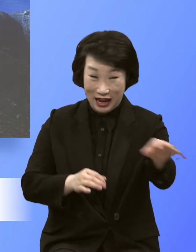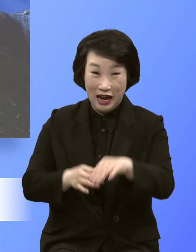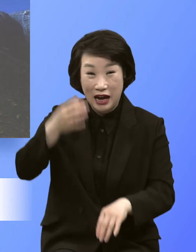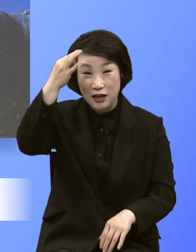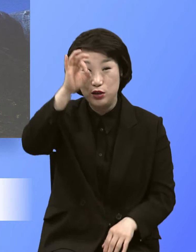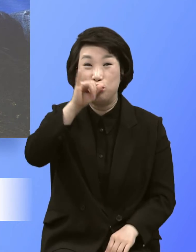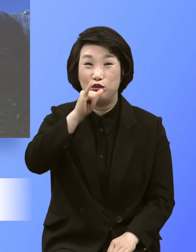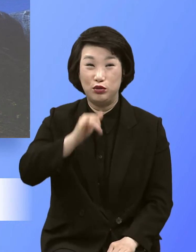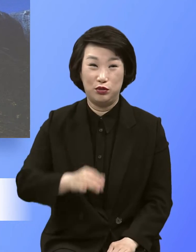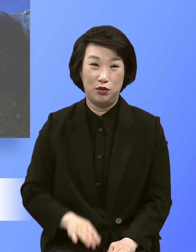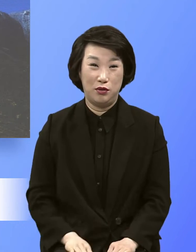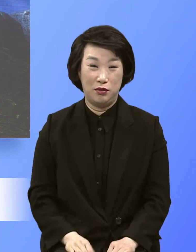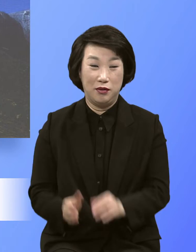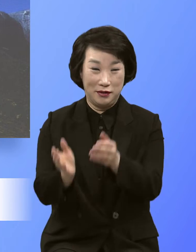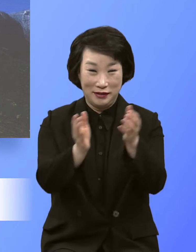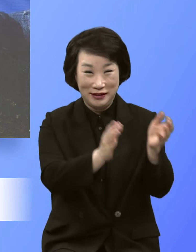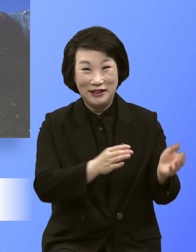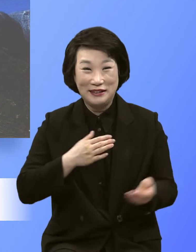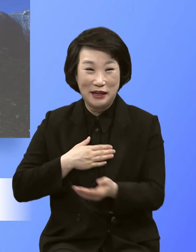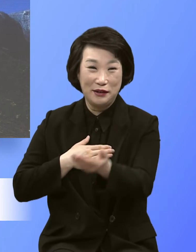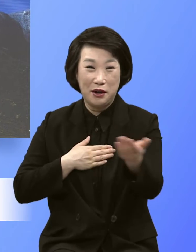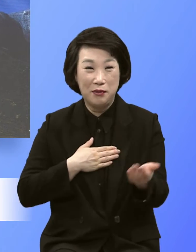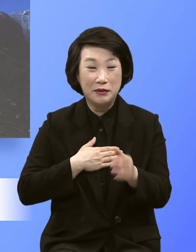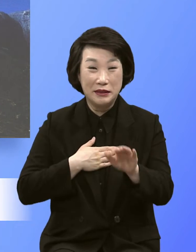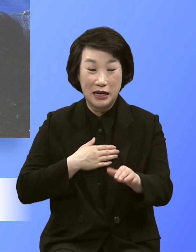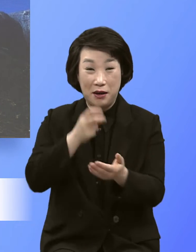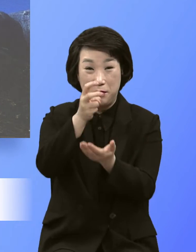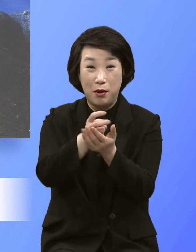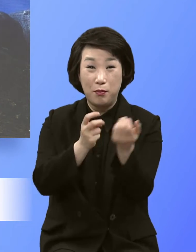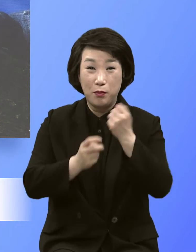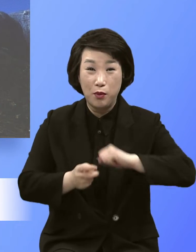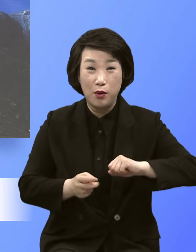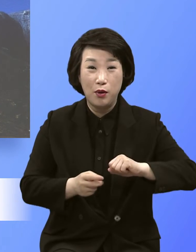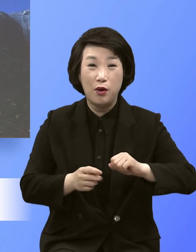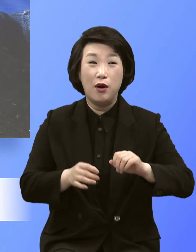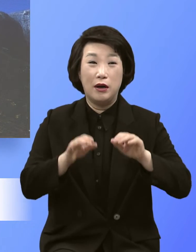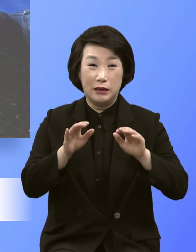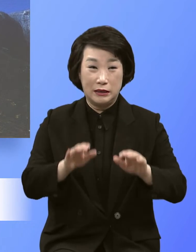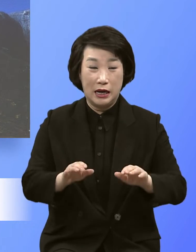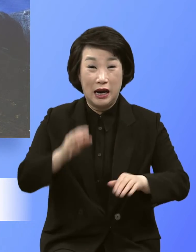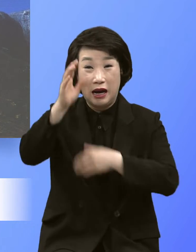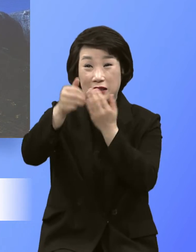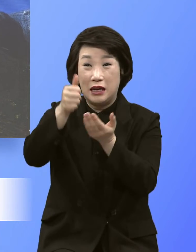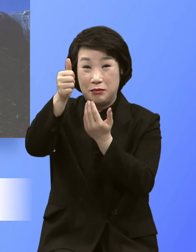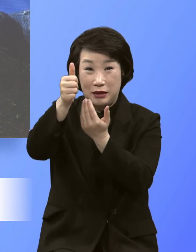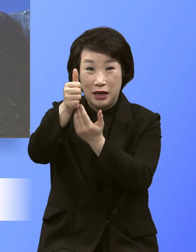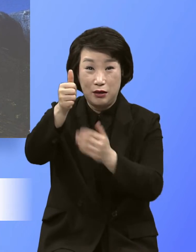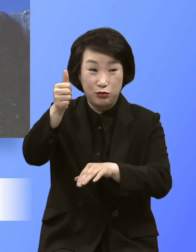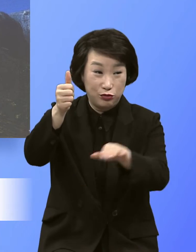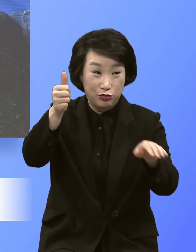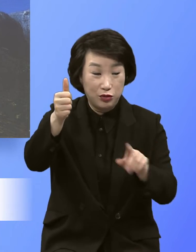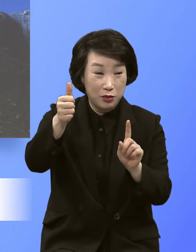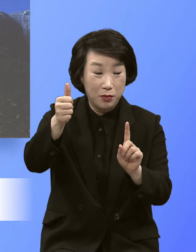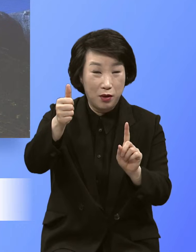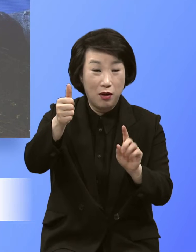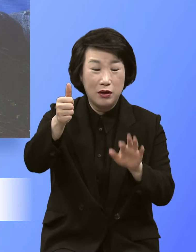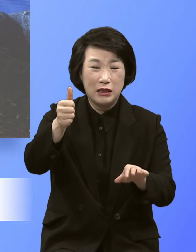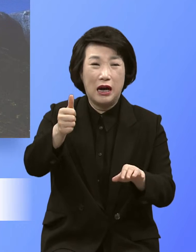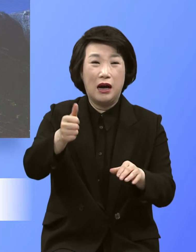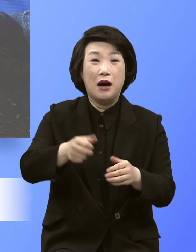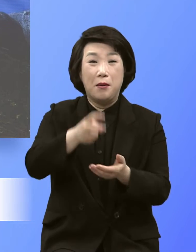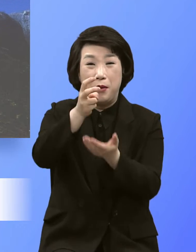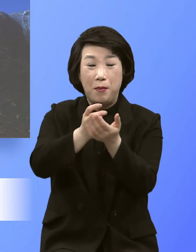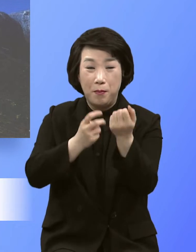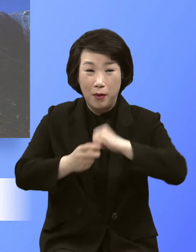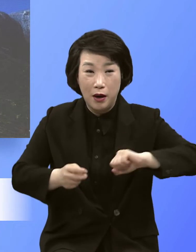인정. 나와 여러분들은 질서 파괴범으로서 하나님 앞에서 정말로